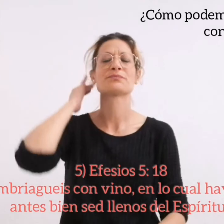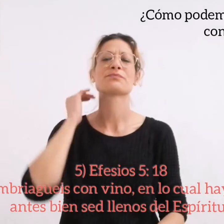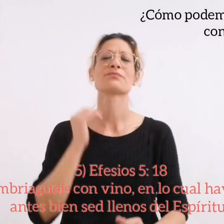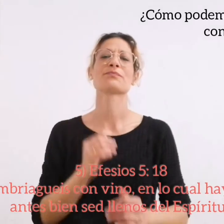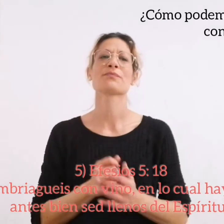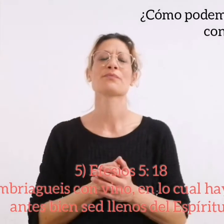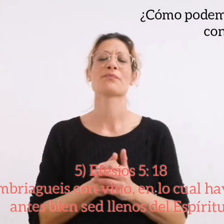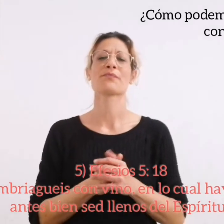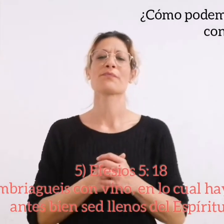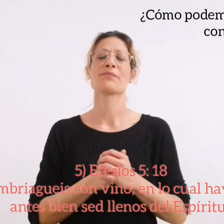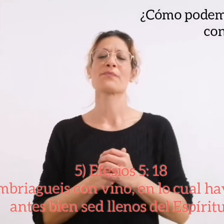5:18,